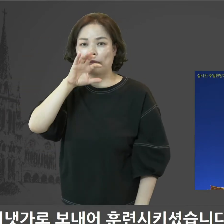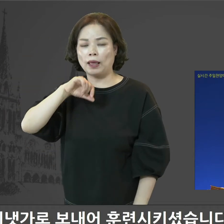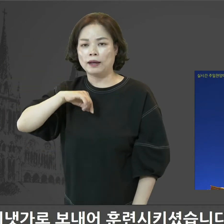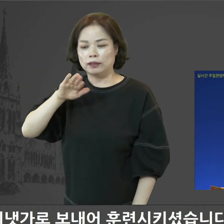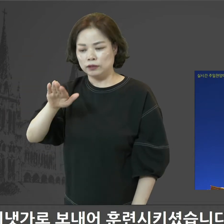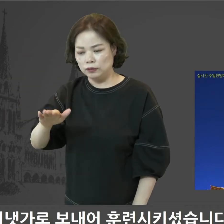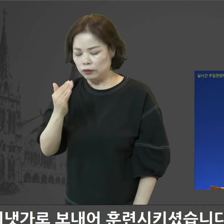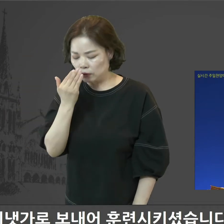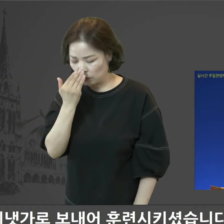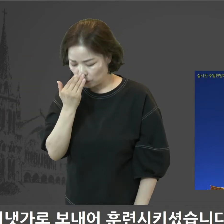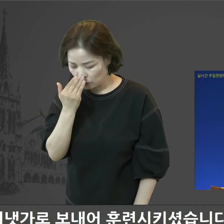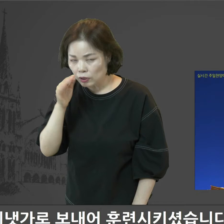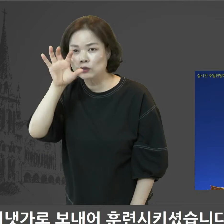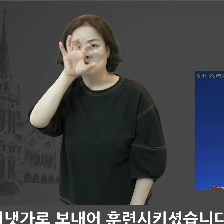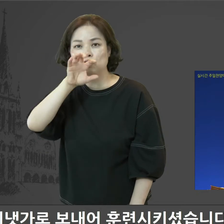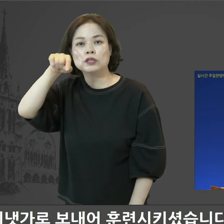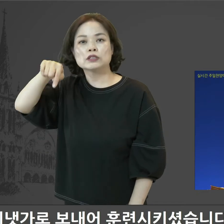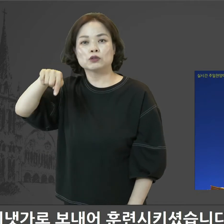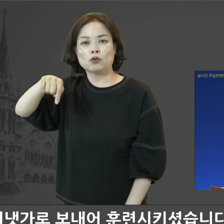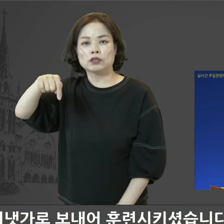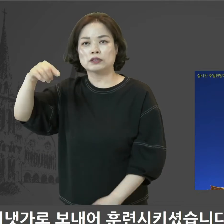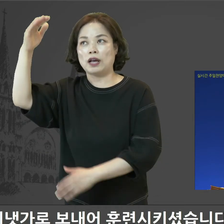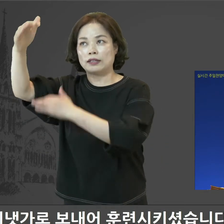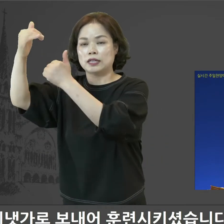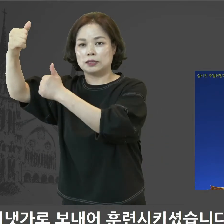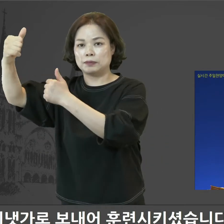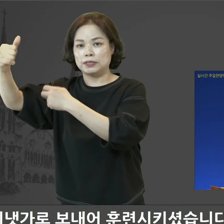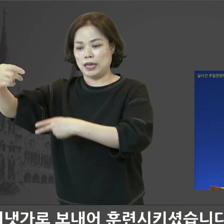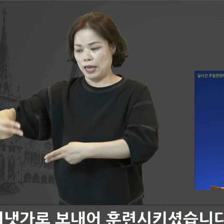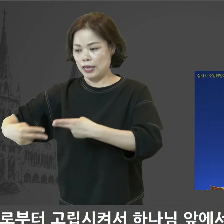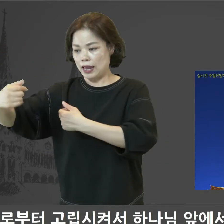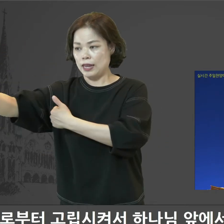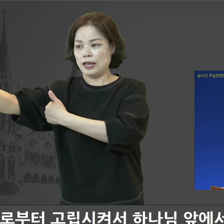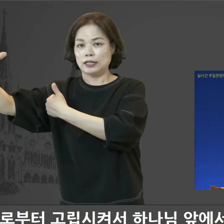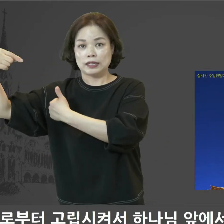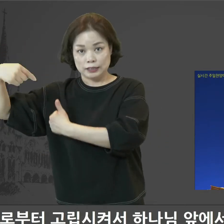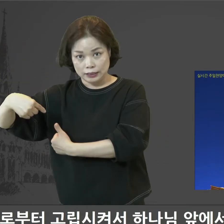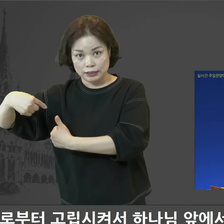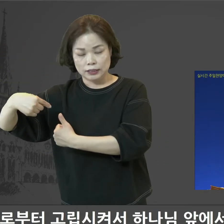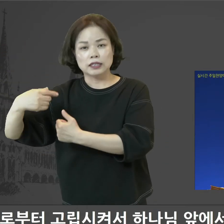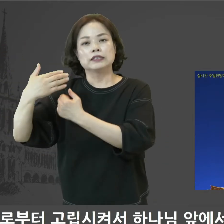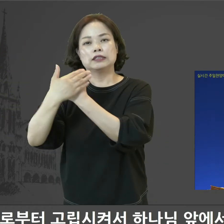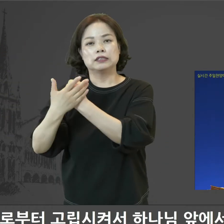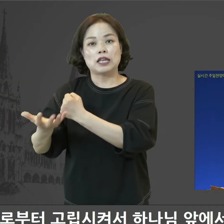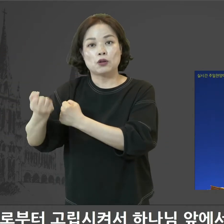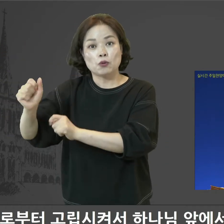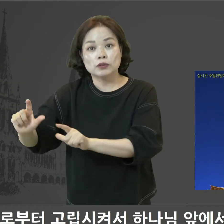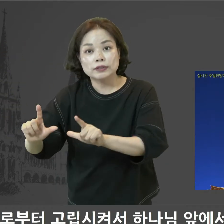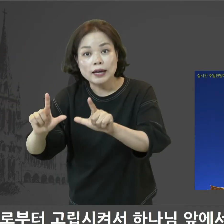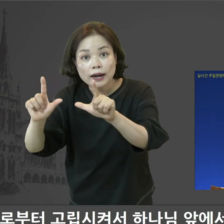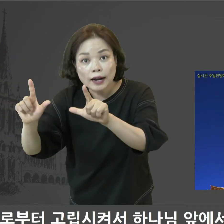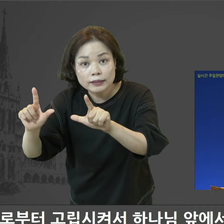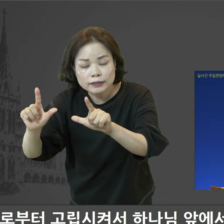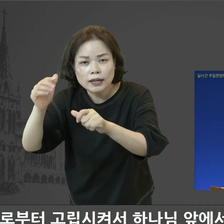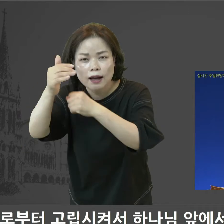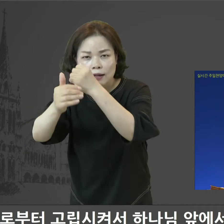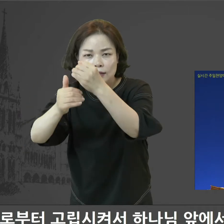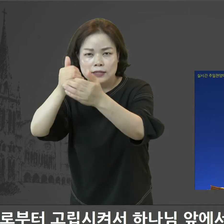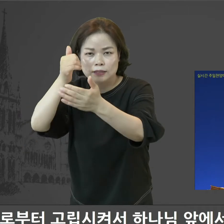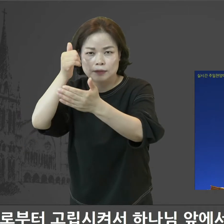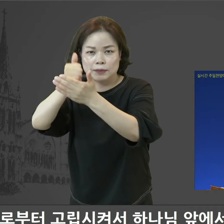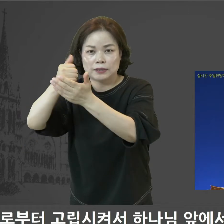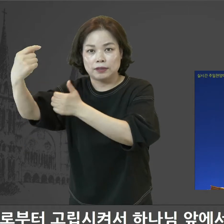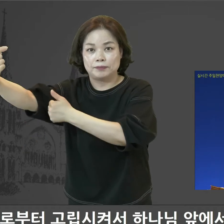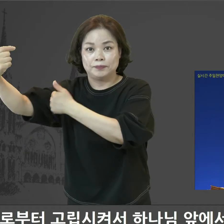낮아지는 훈련들을 그곳에서 시키는 것입니다. 그리고 그야말로 은혜로 살아가는 훈련을 하나님께서